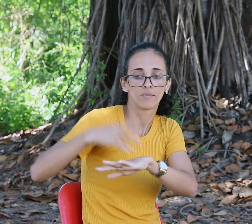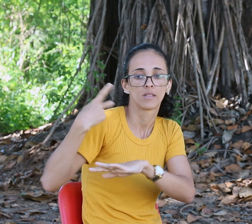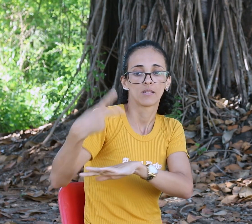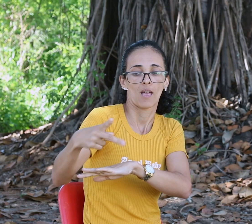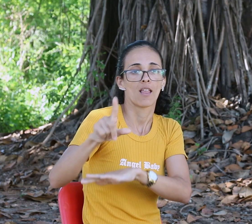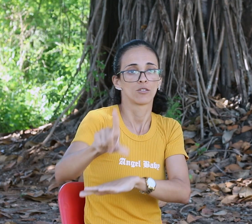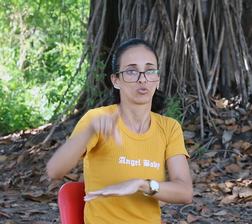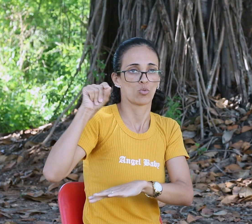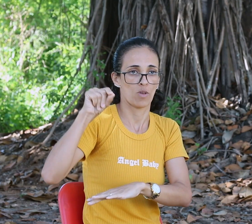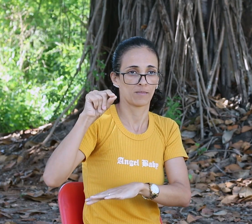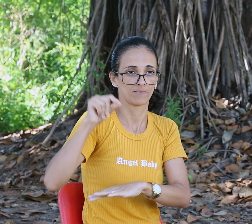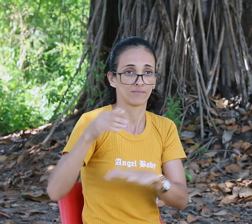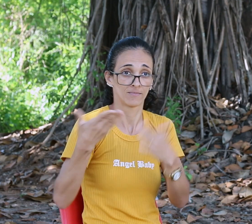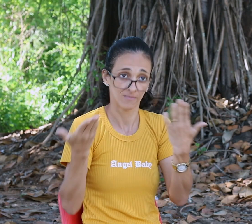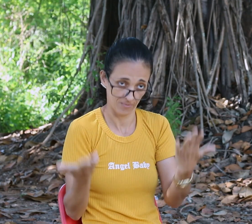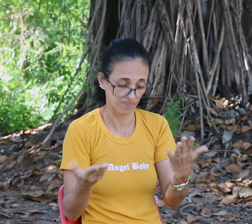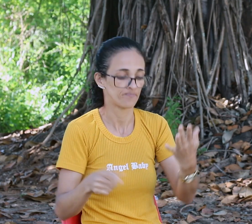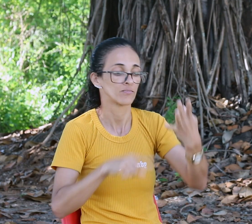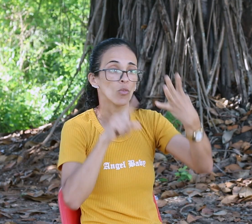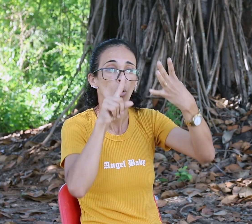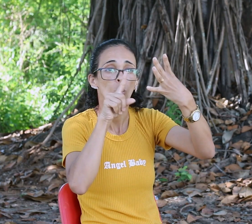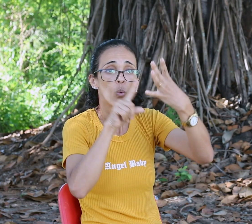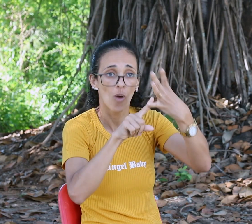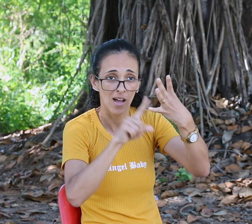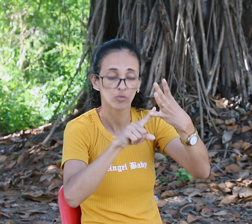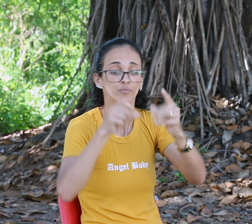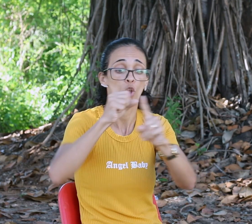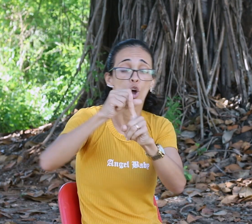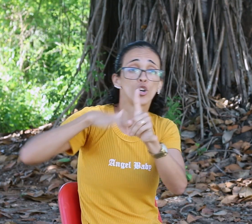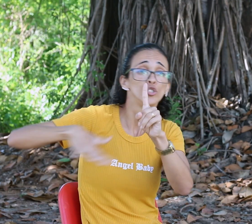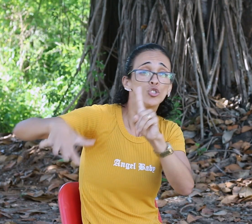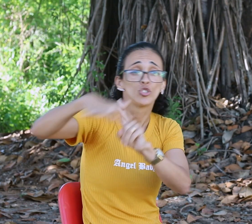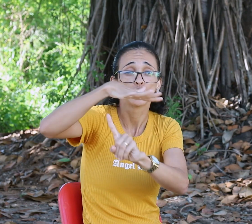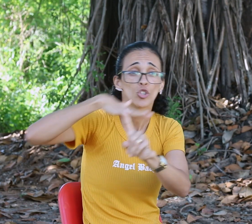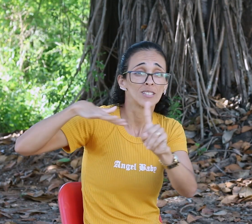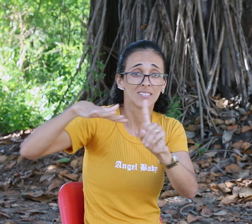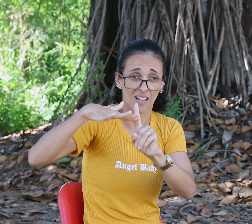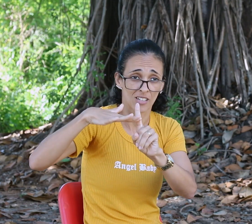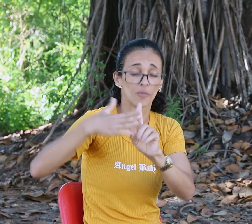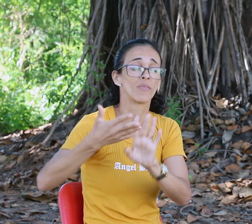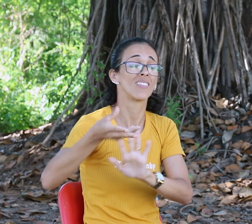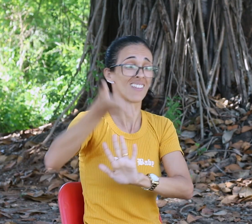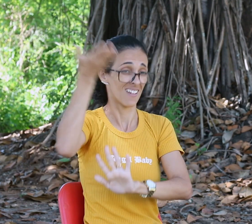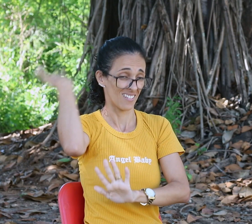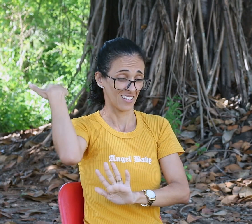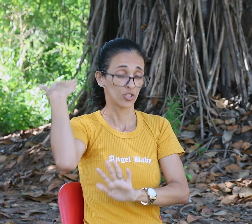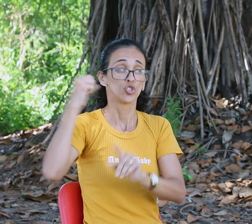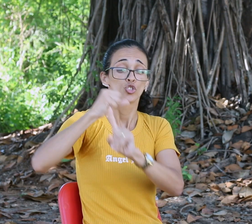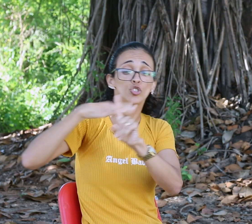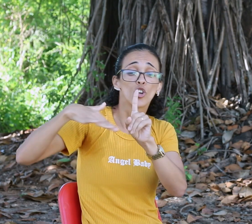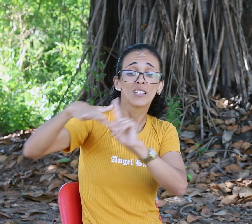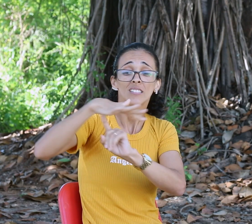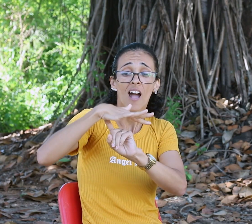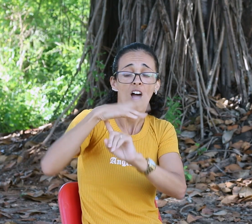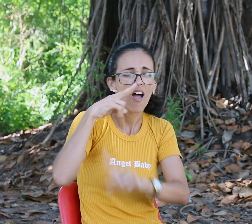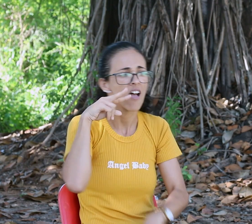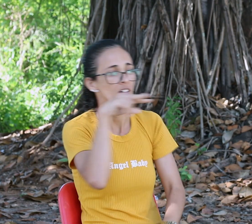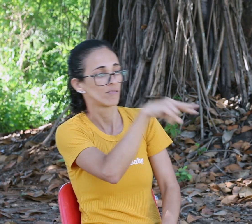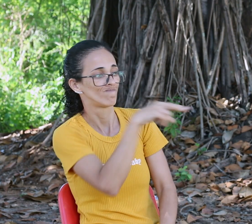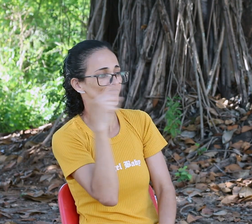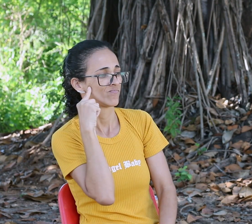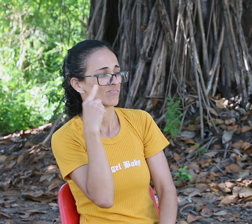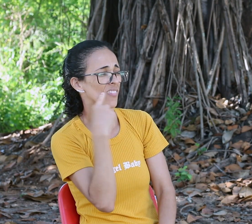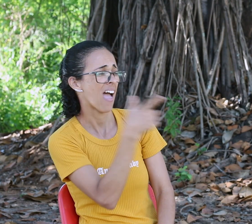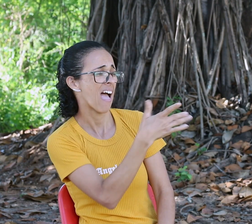vivemos e aceita a nossa identidade e vê que é uma escolha nossa, é uma cultura nossa. Agora a sociedade